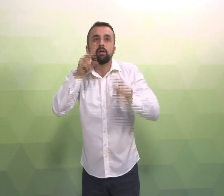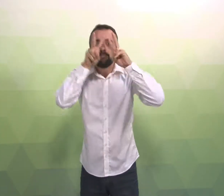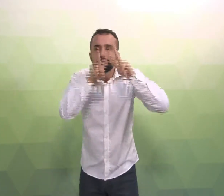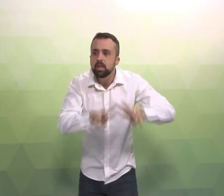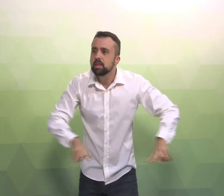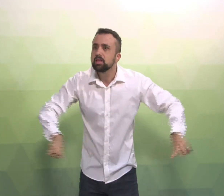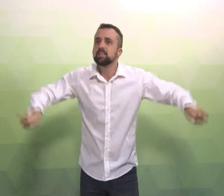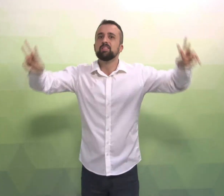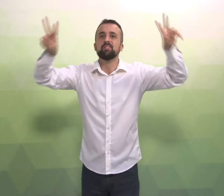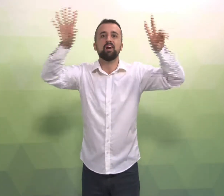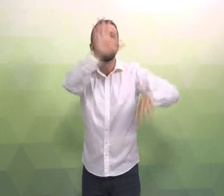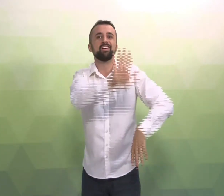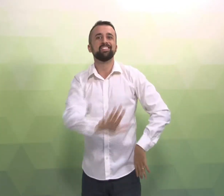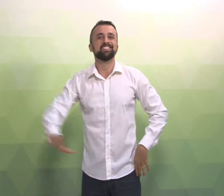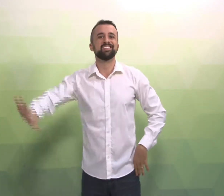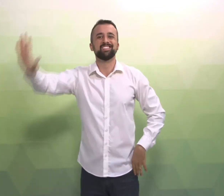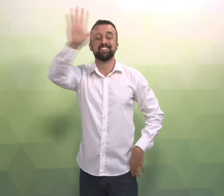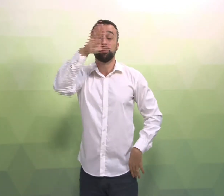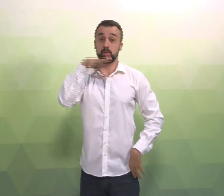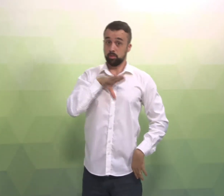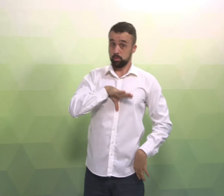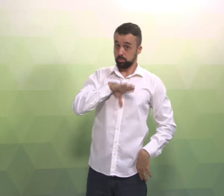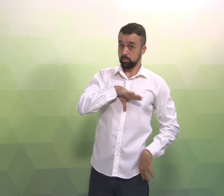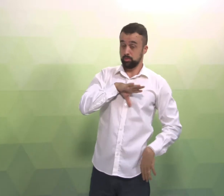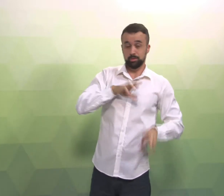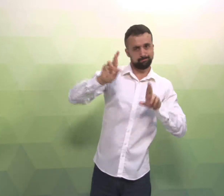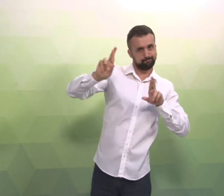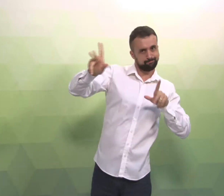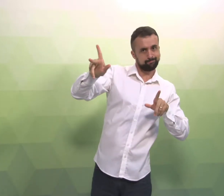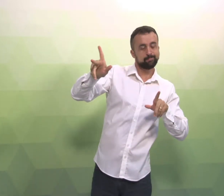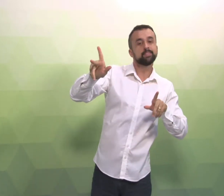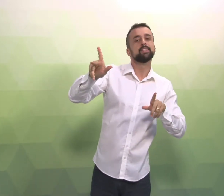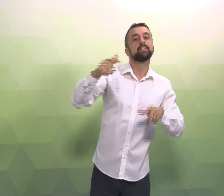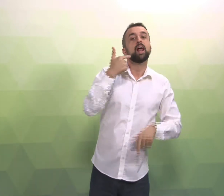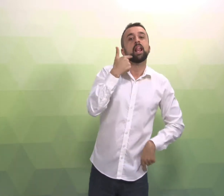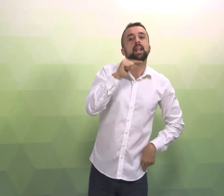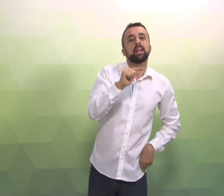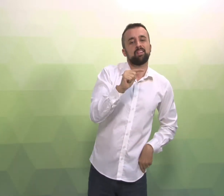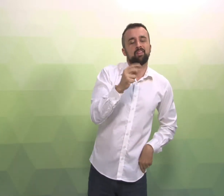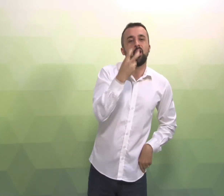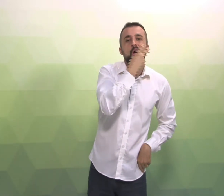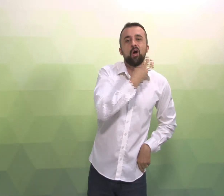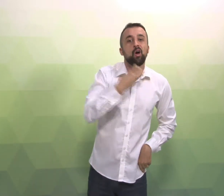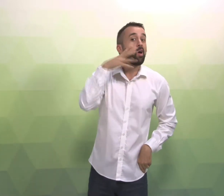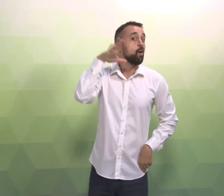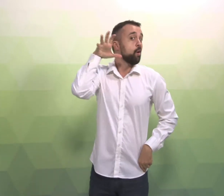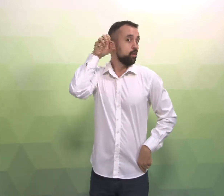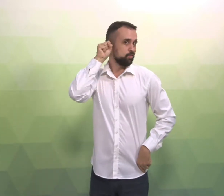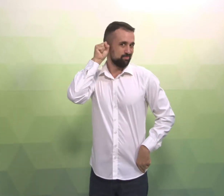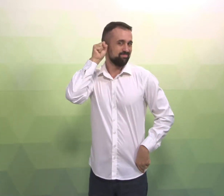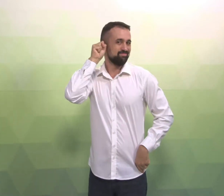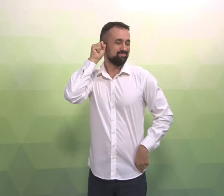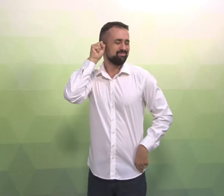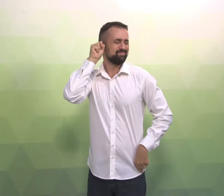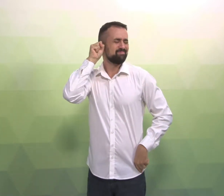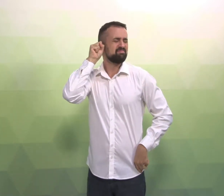Portanto, a Libras é uma língua visual espacial e o português, por exemplo, é uma língua